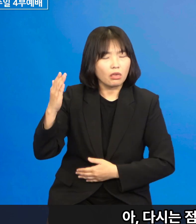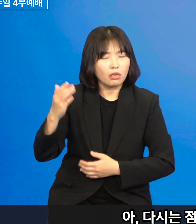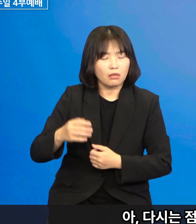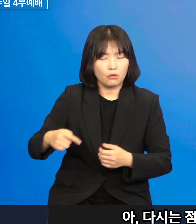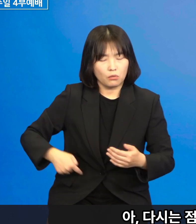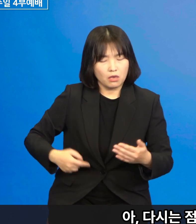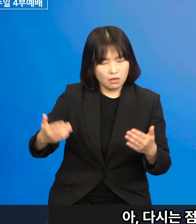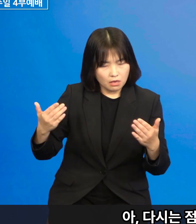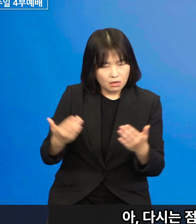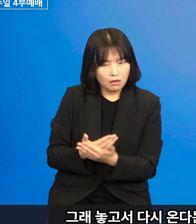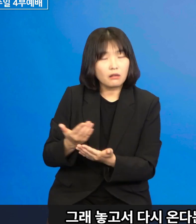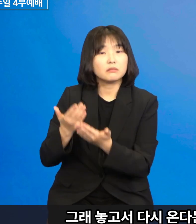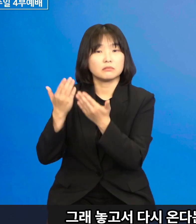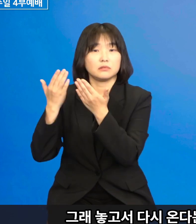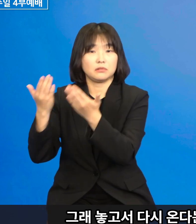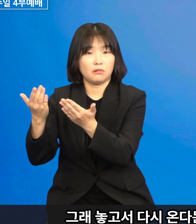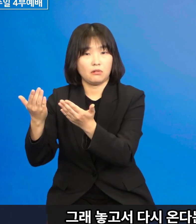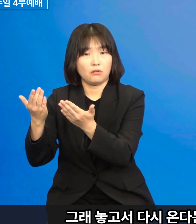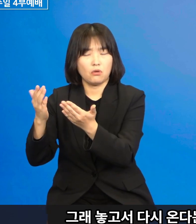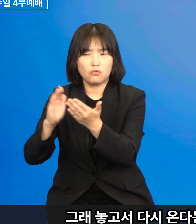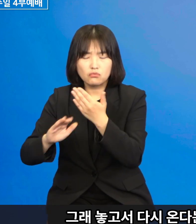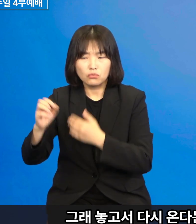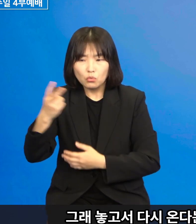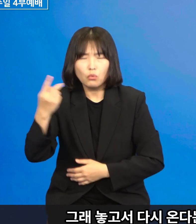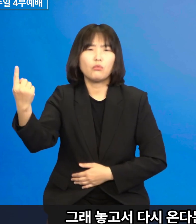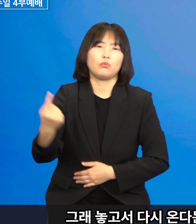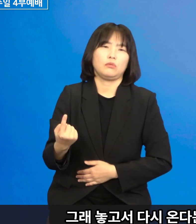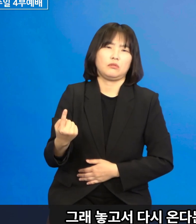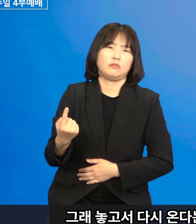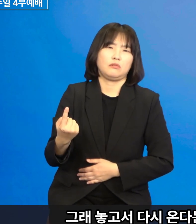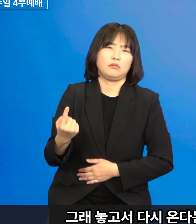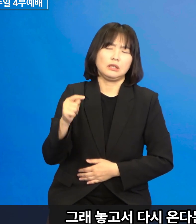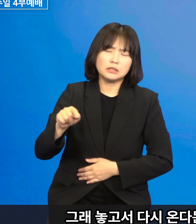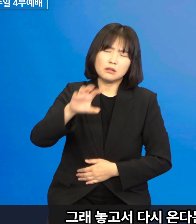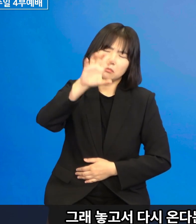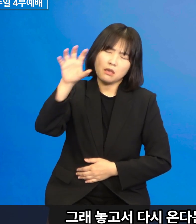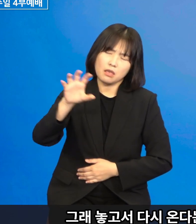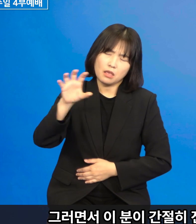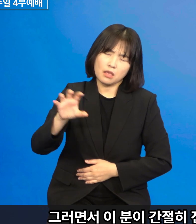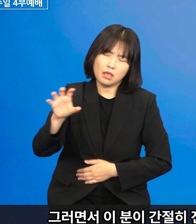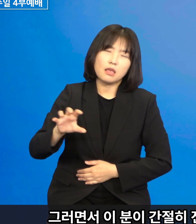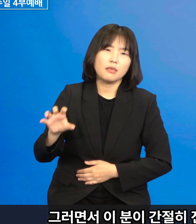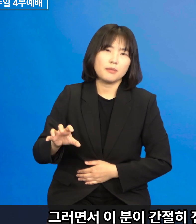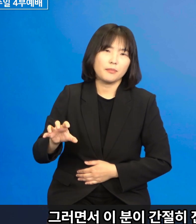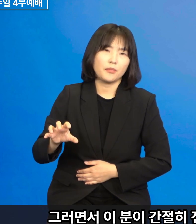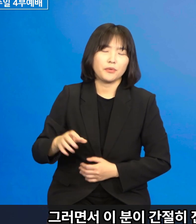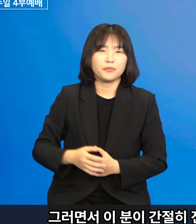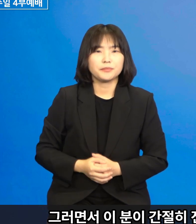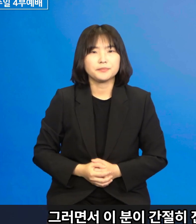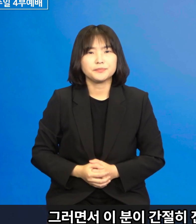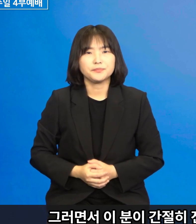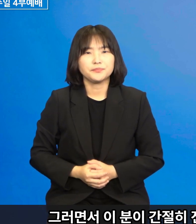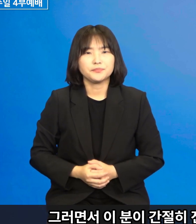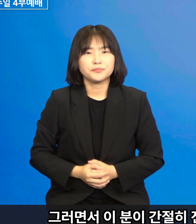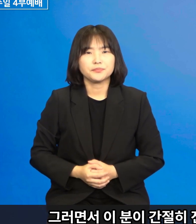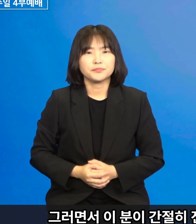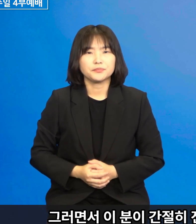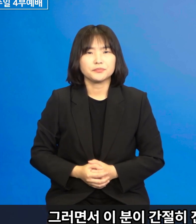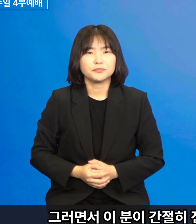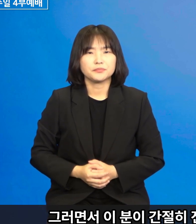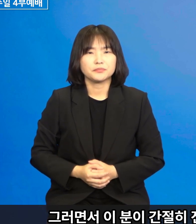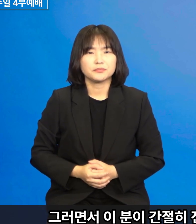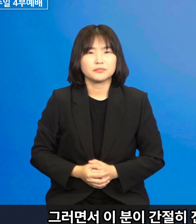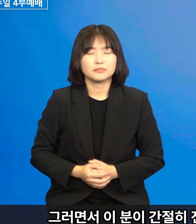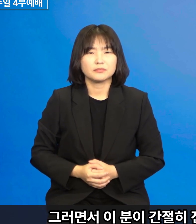보지 말아야겠다. 그래 놓고서 다시 온다는 거예요. 이게 반복이랍니다. 그러면서 이분이